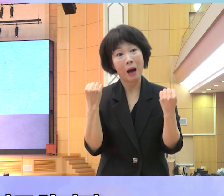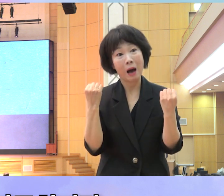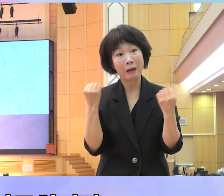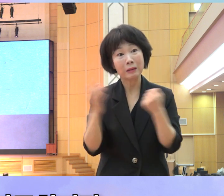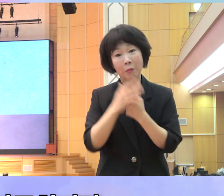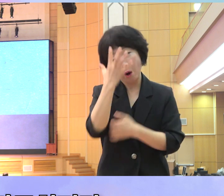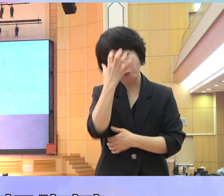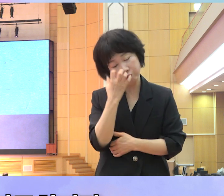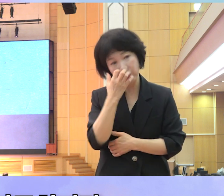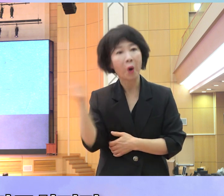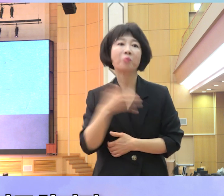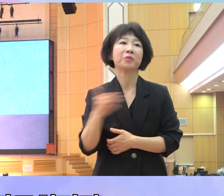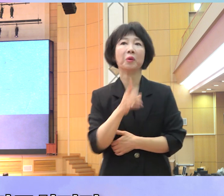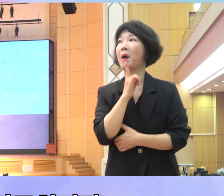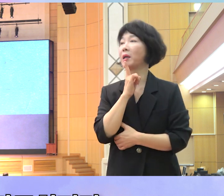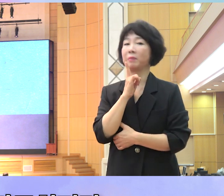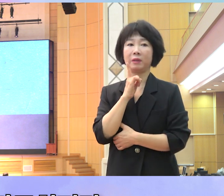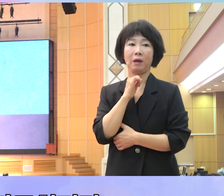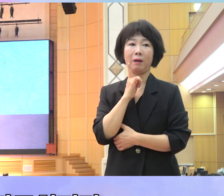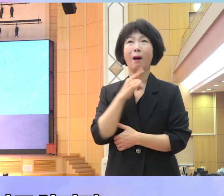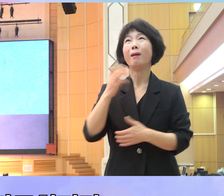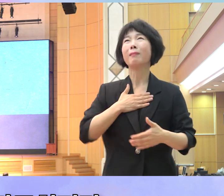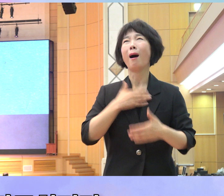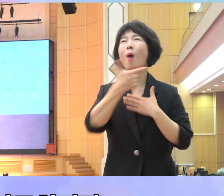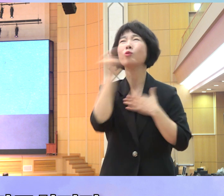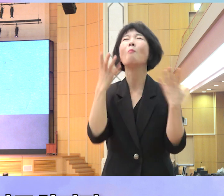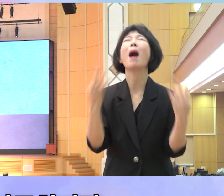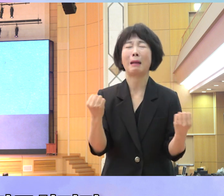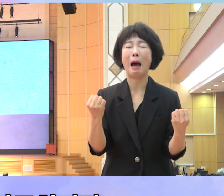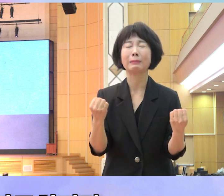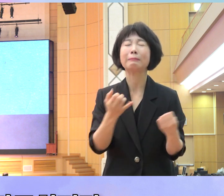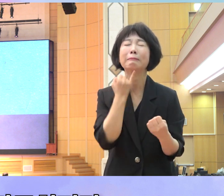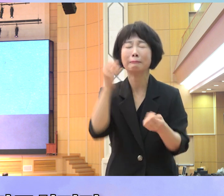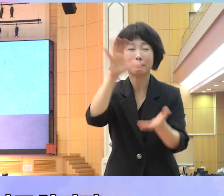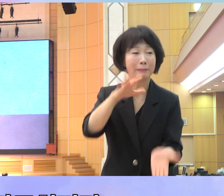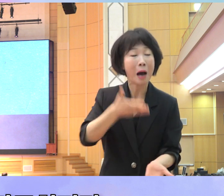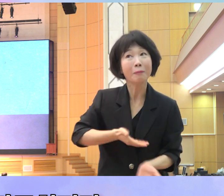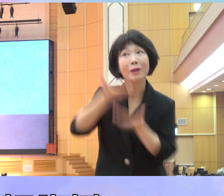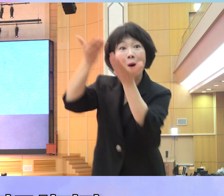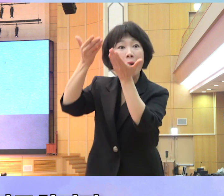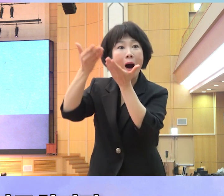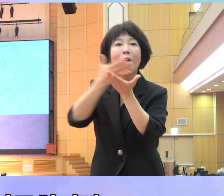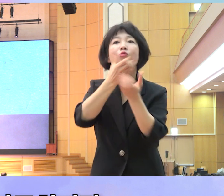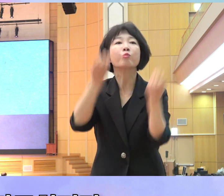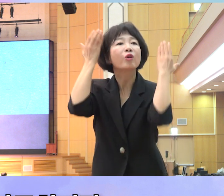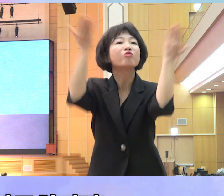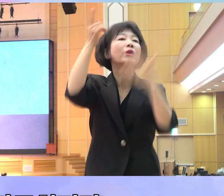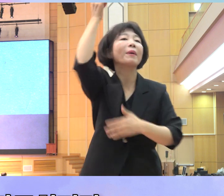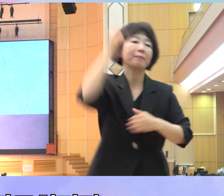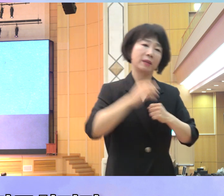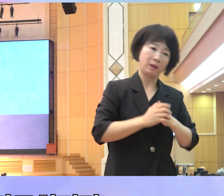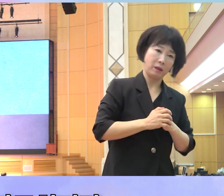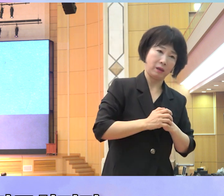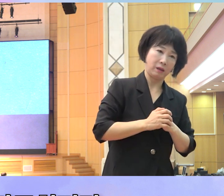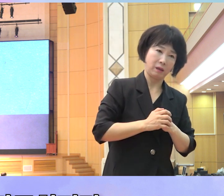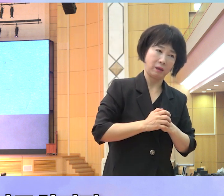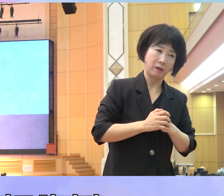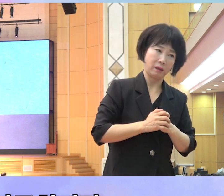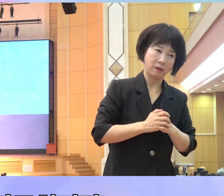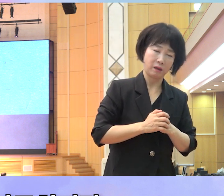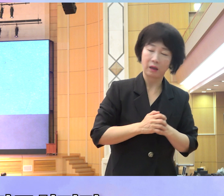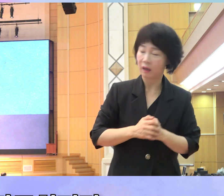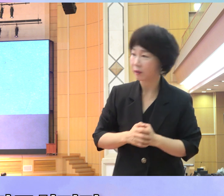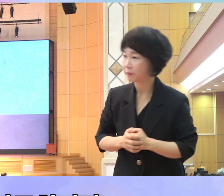드렸더니 축복의 도구로 사용되어지더라. 그래서 이 성경에 있는 오병이어